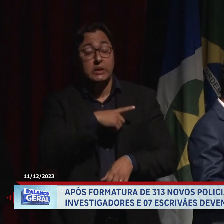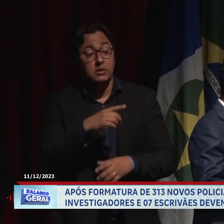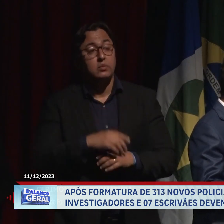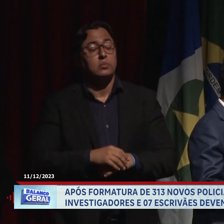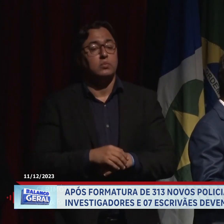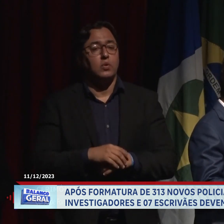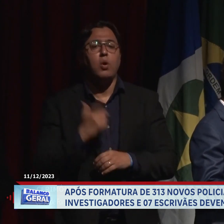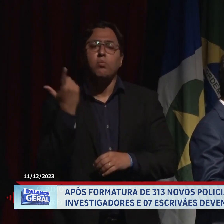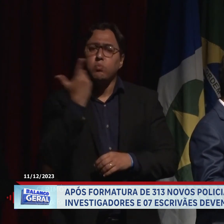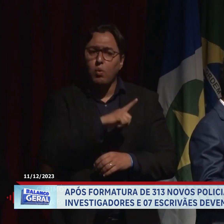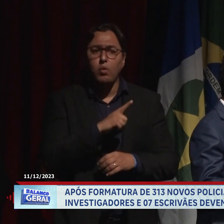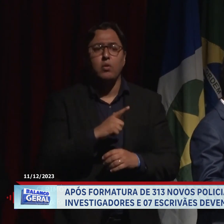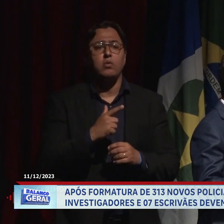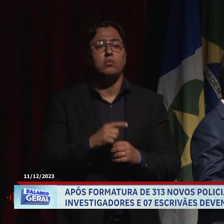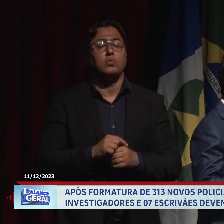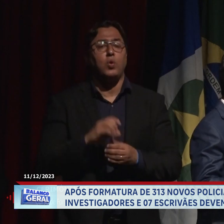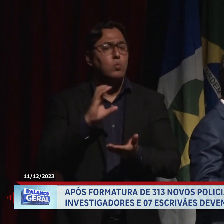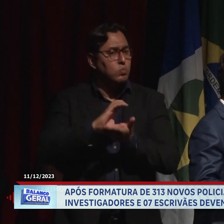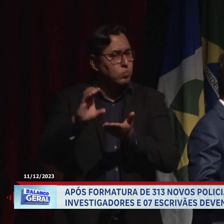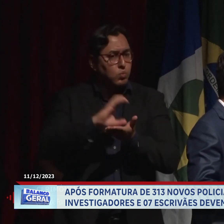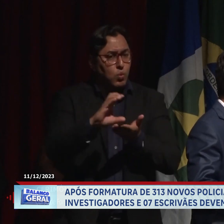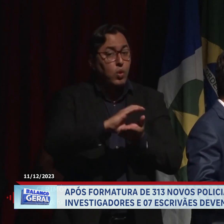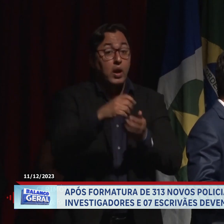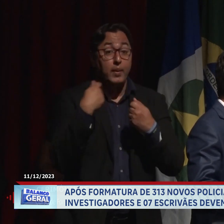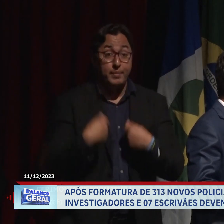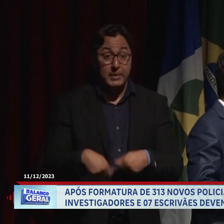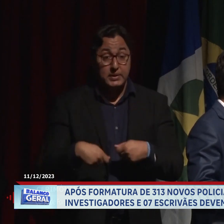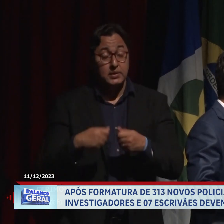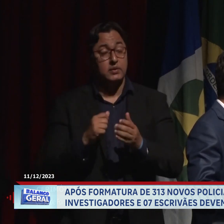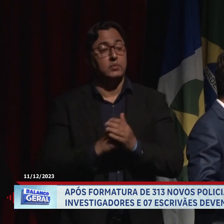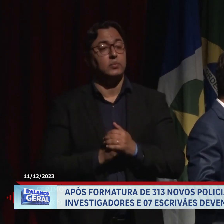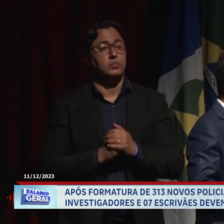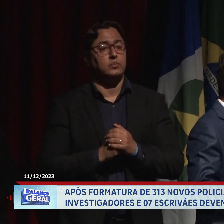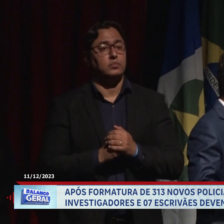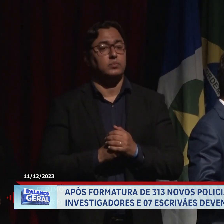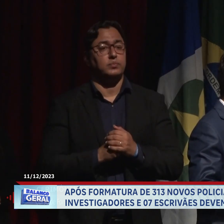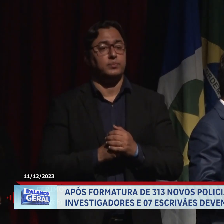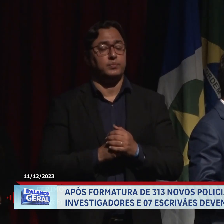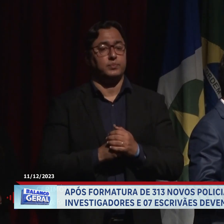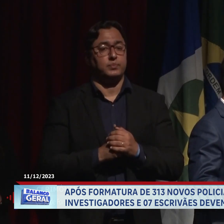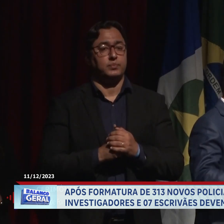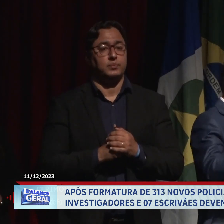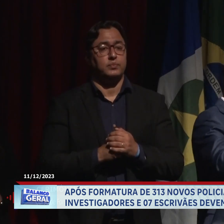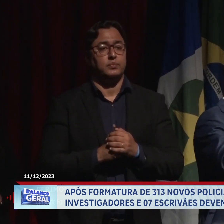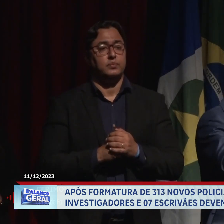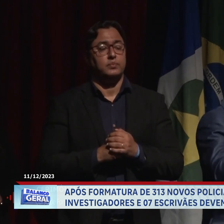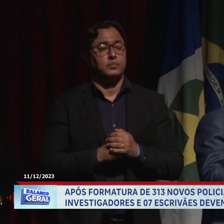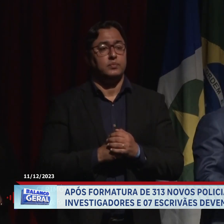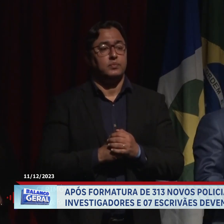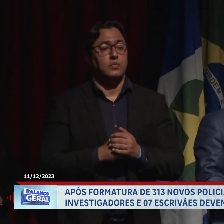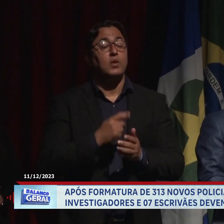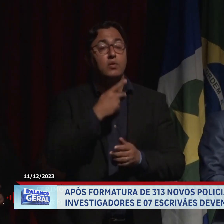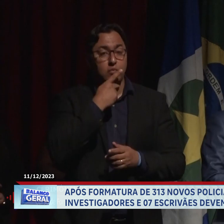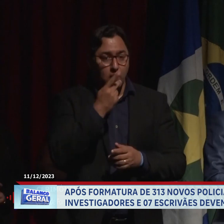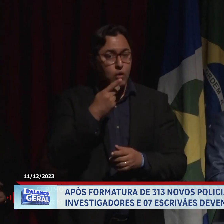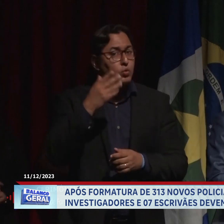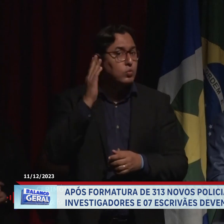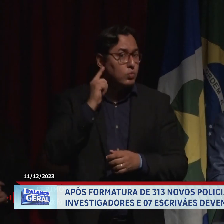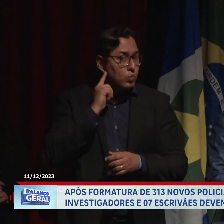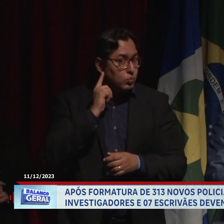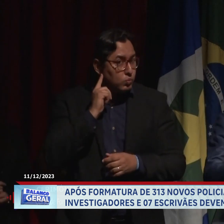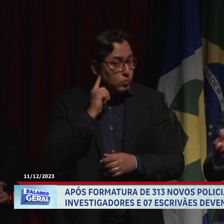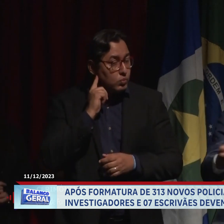conseguimos fazer todos os investimentos necessários delegada maidel falou ali ao meu ouvido